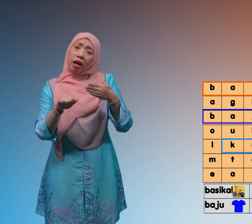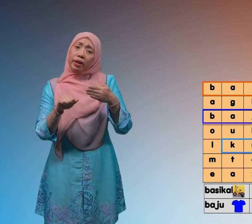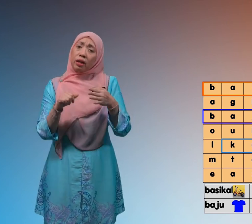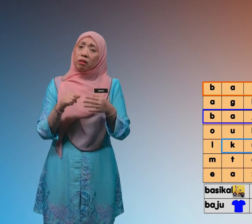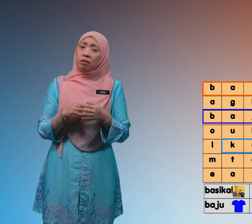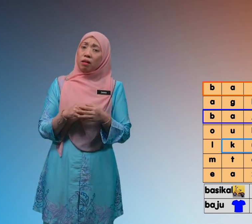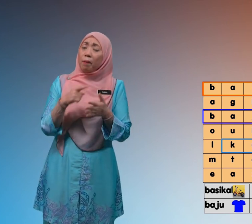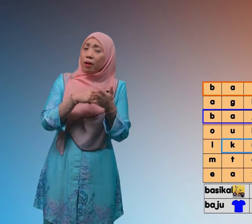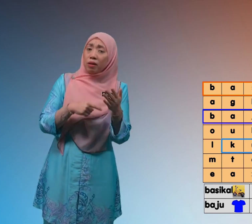Terakhir, apa?